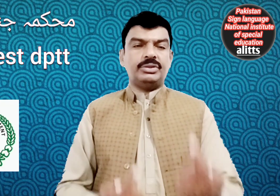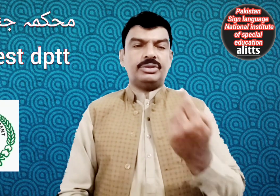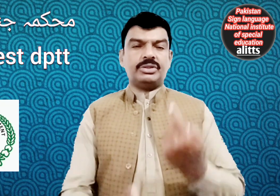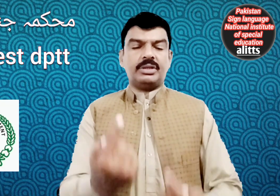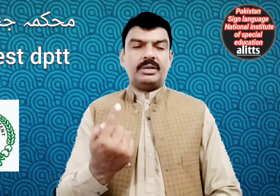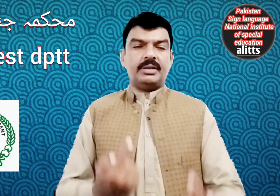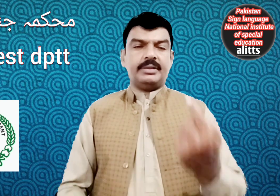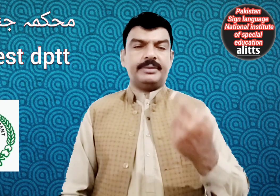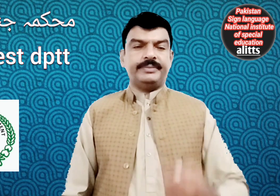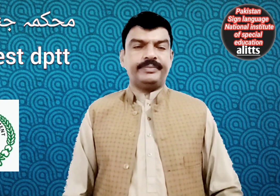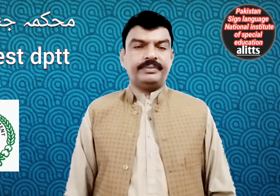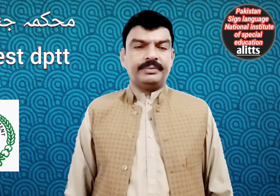जंगलात,